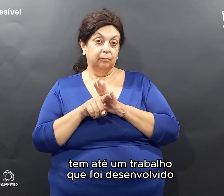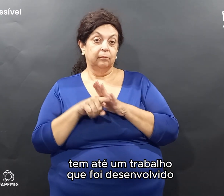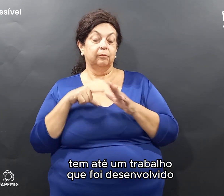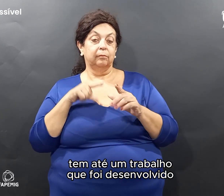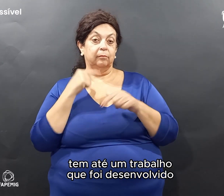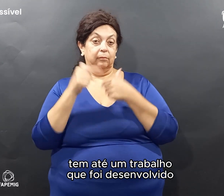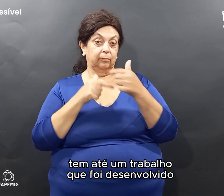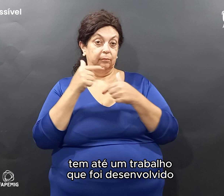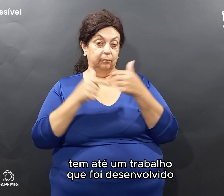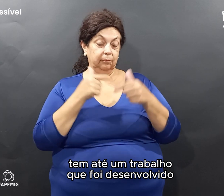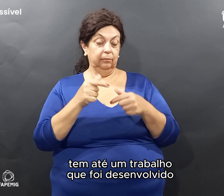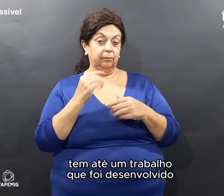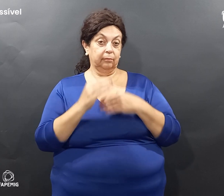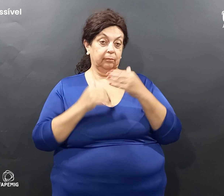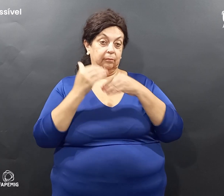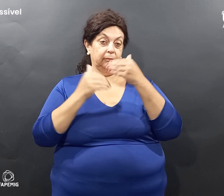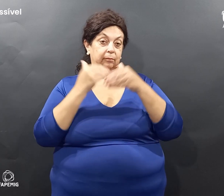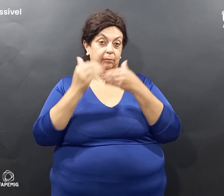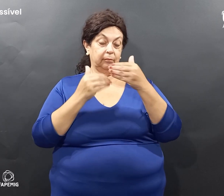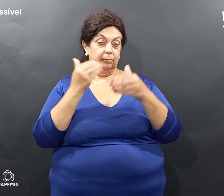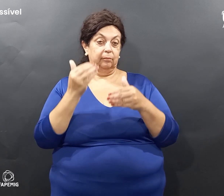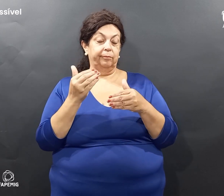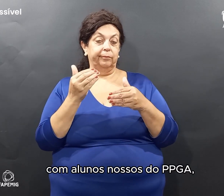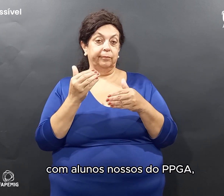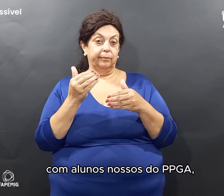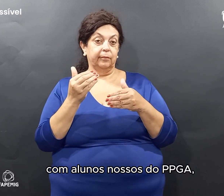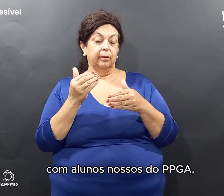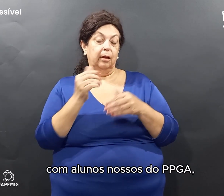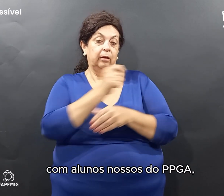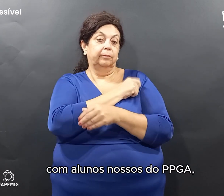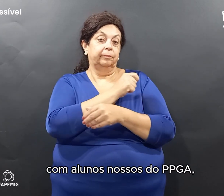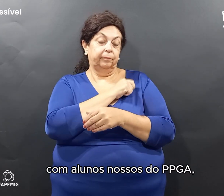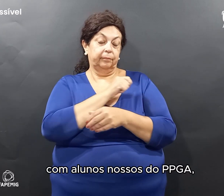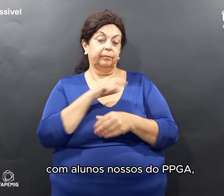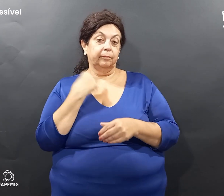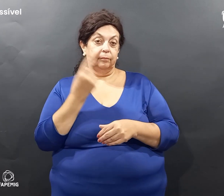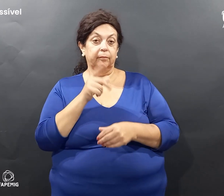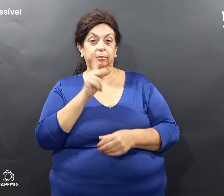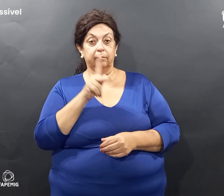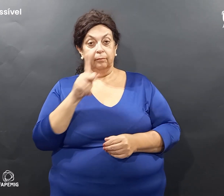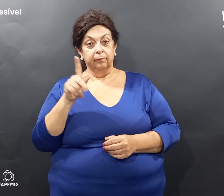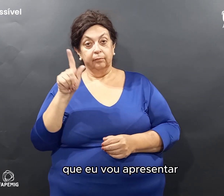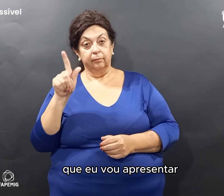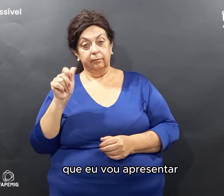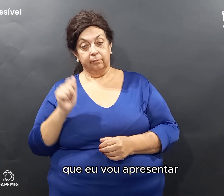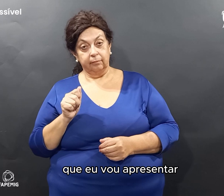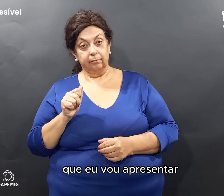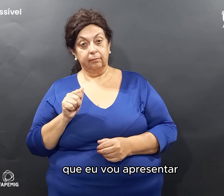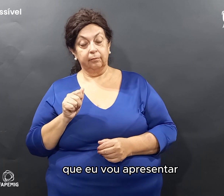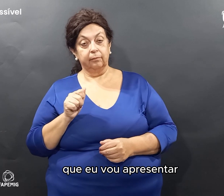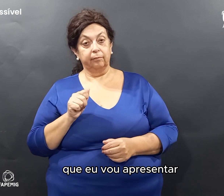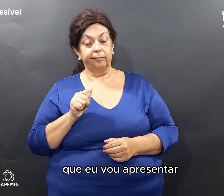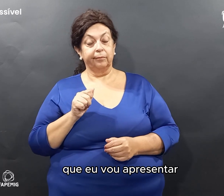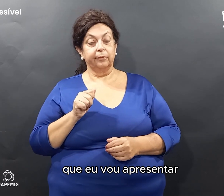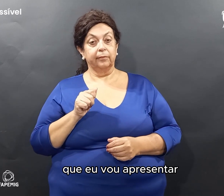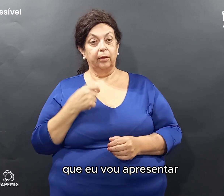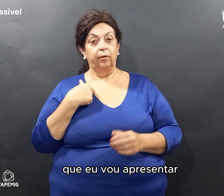trabalho que foi desenvolvido com alunos nossos do PPGA, que eu vou apresentar ele